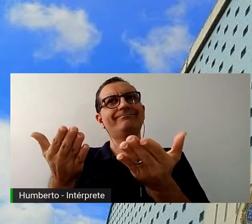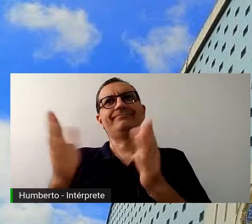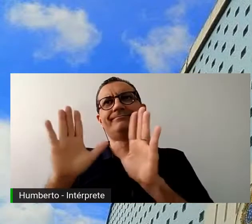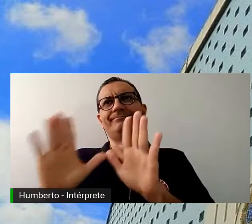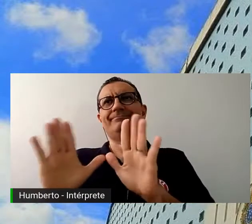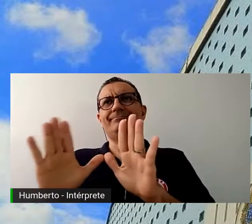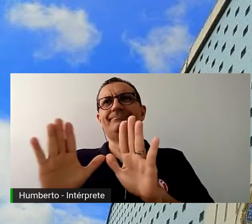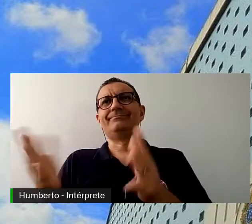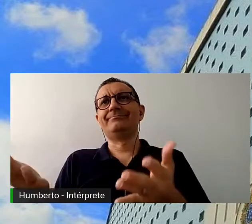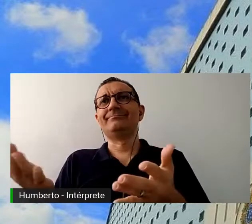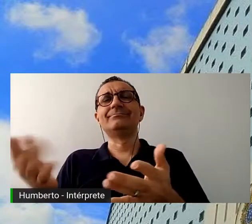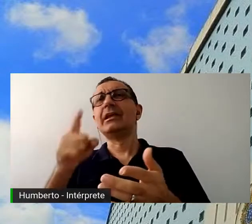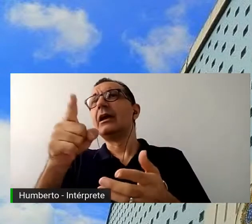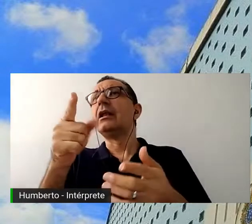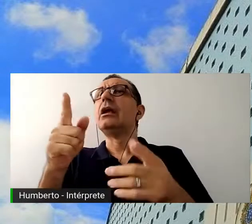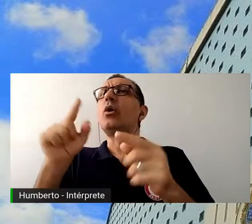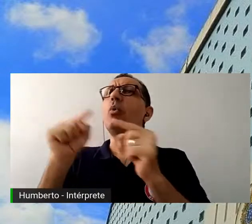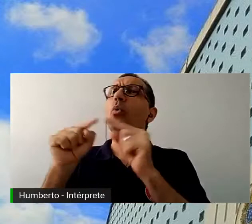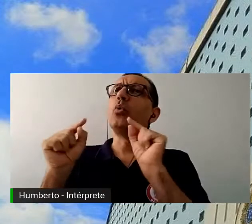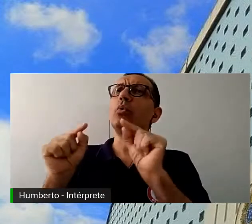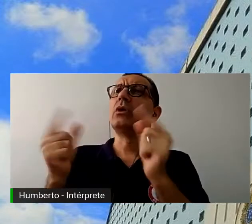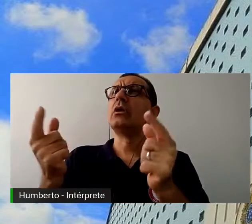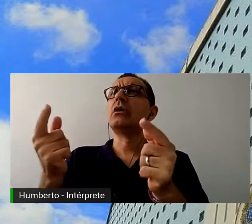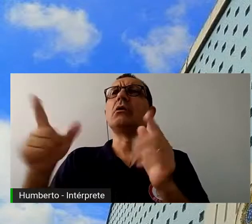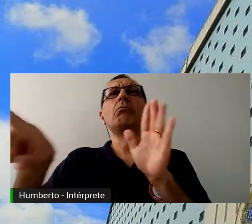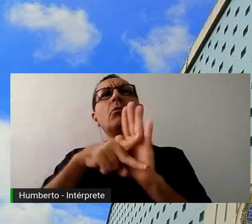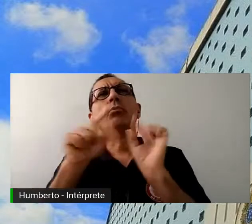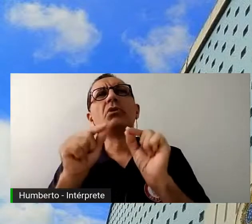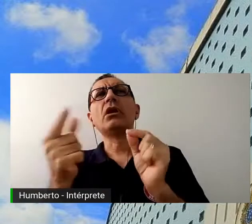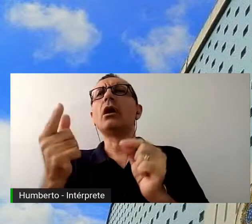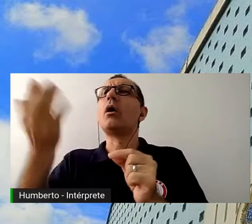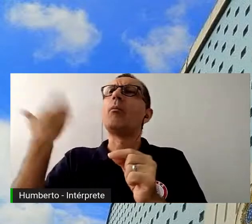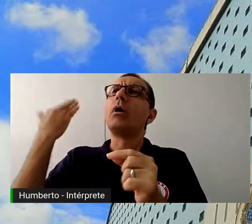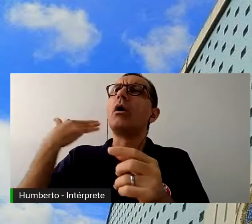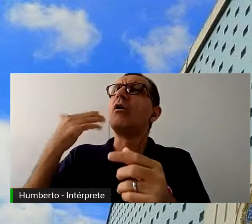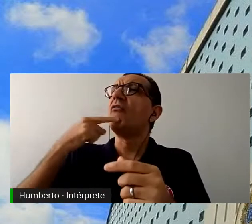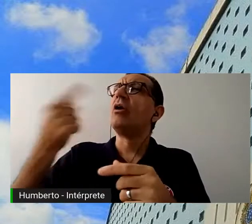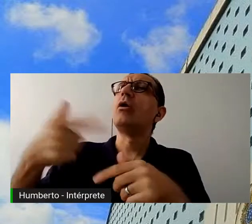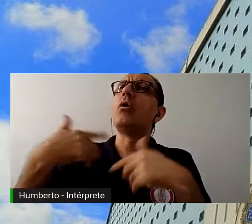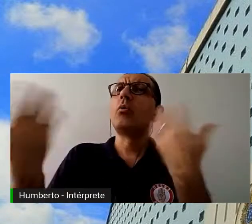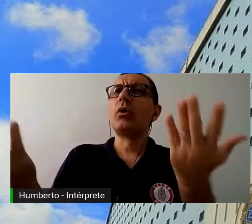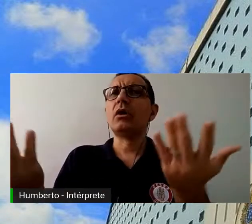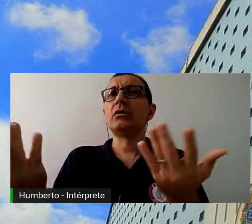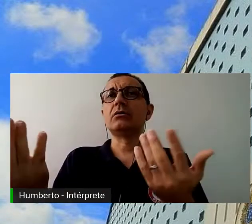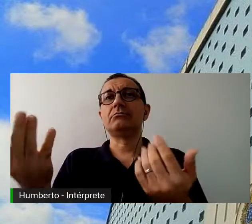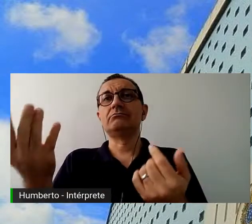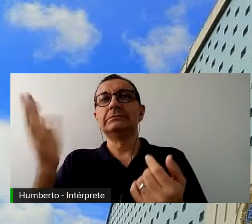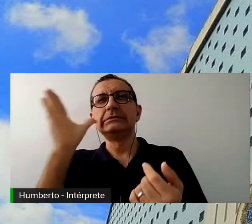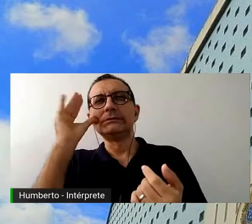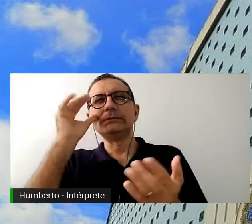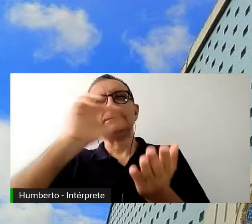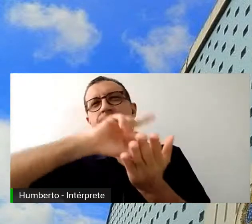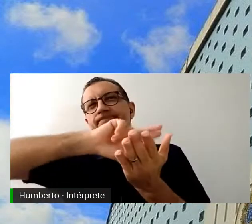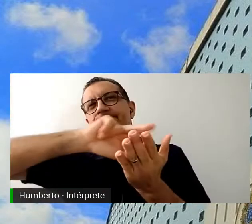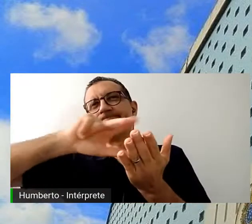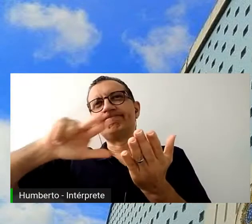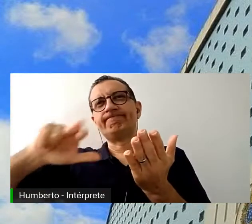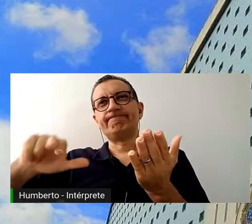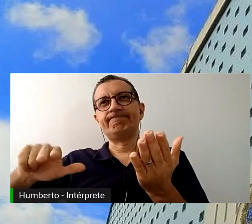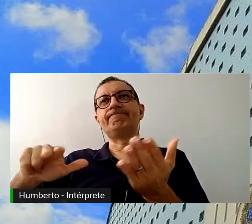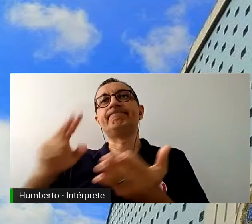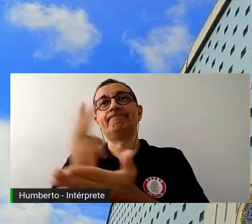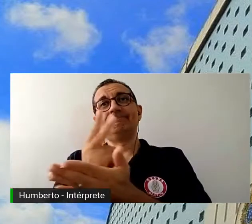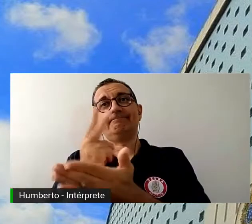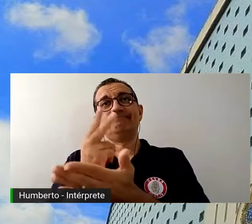que ela pertence, quem é que falou, onde que falou, quando que falou. Essa curiosidade, que é permanente em muitos